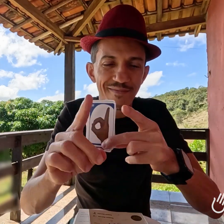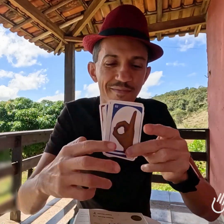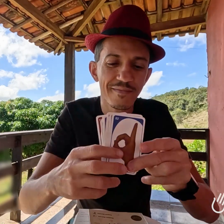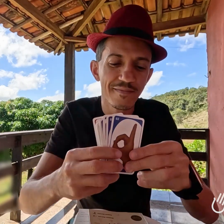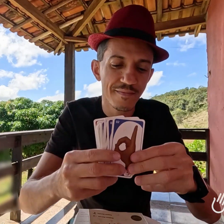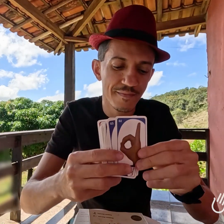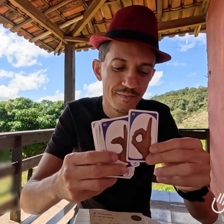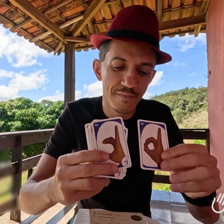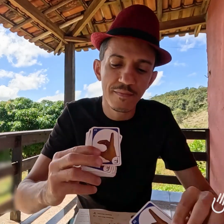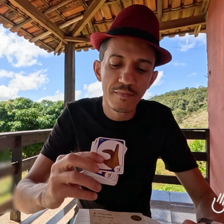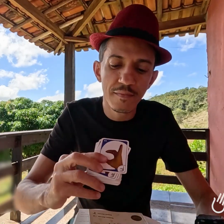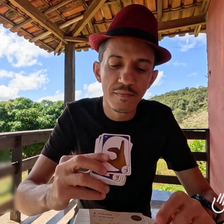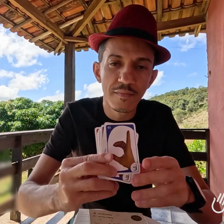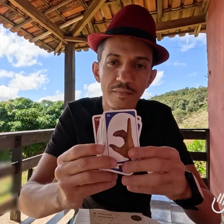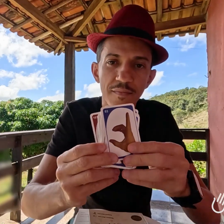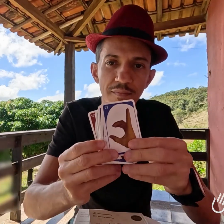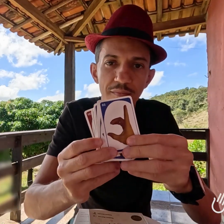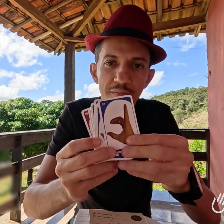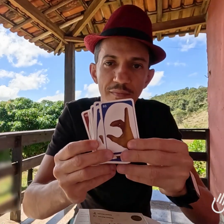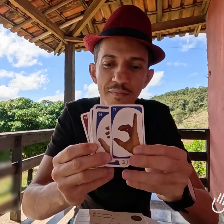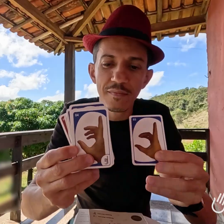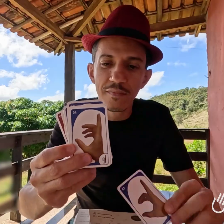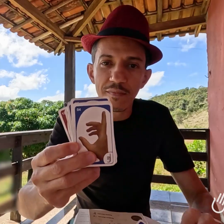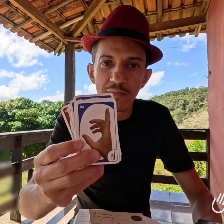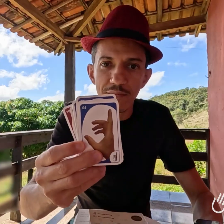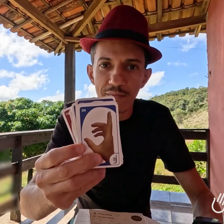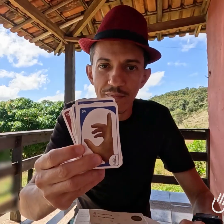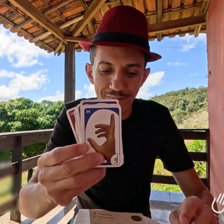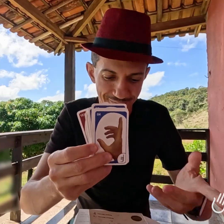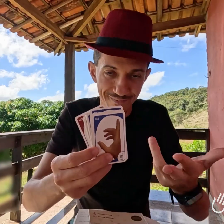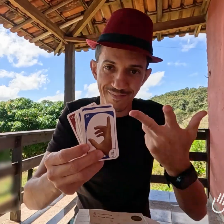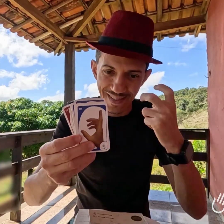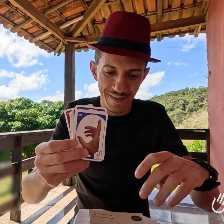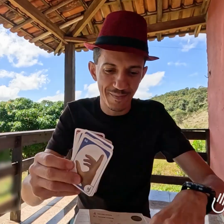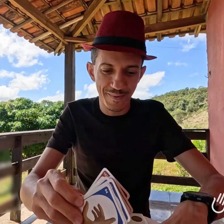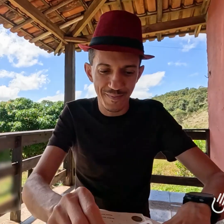que são com o dedo indicador são cartas em cor azul. Percebe?